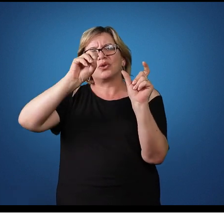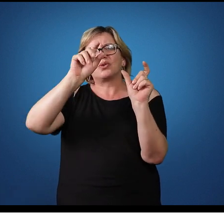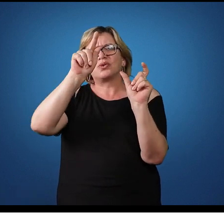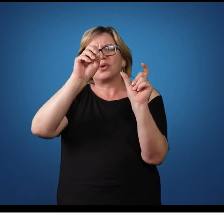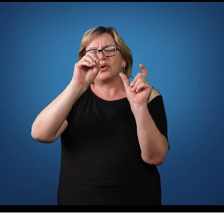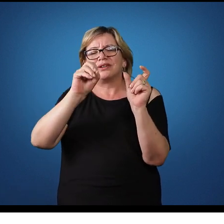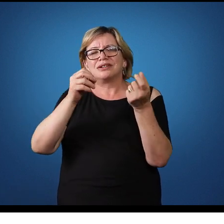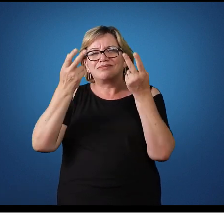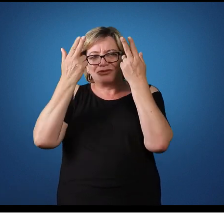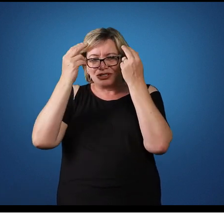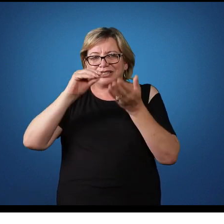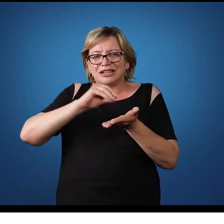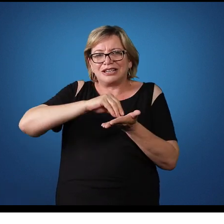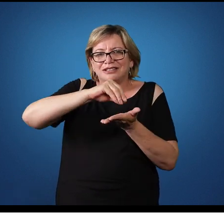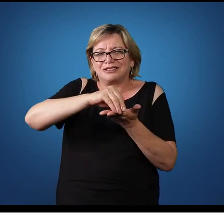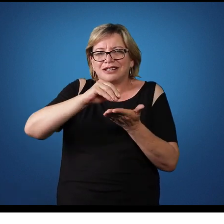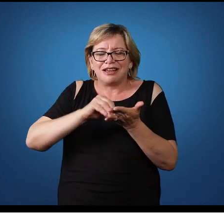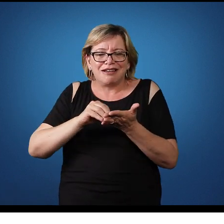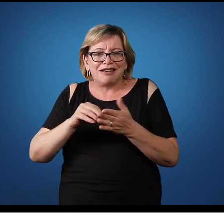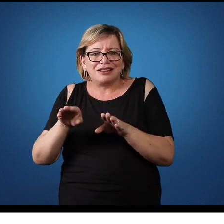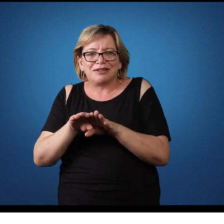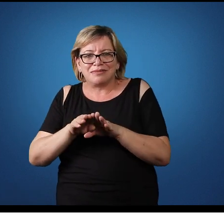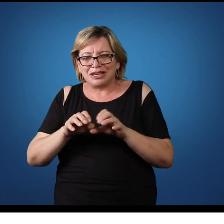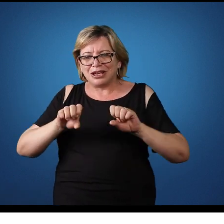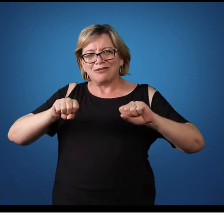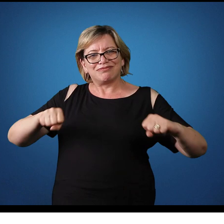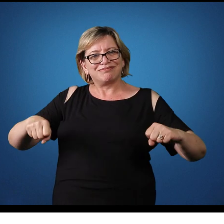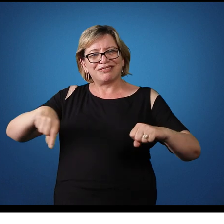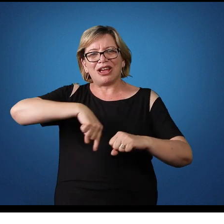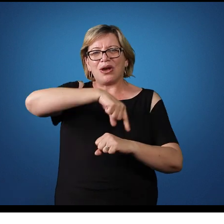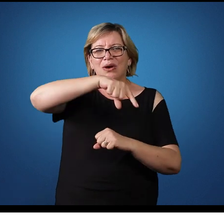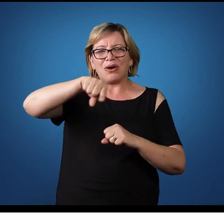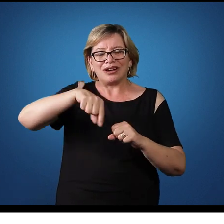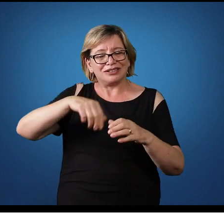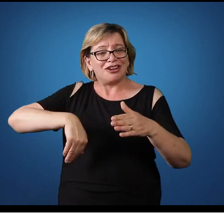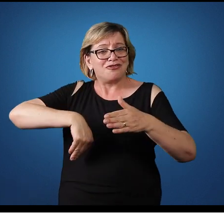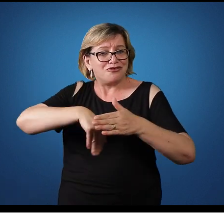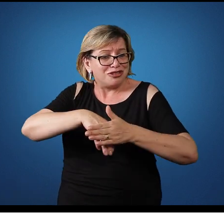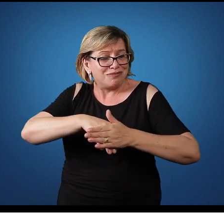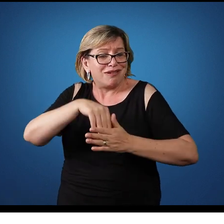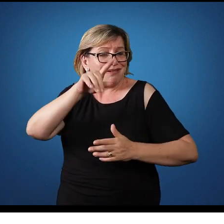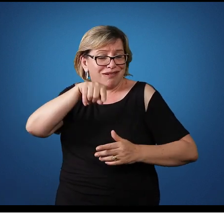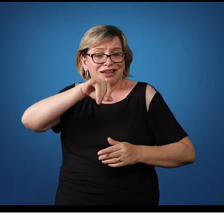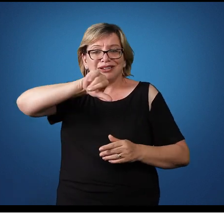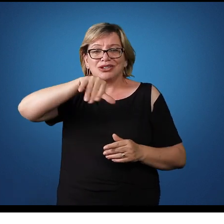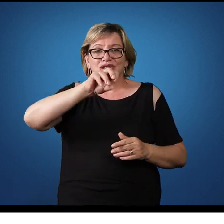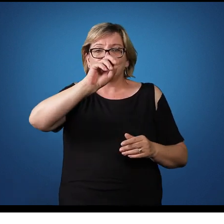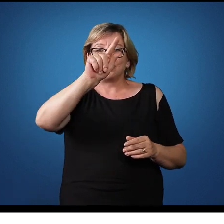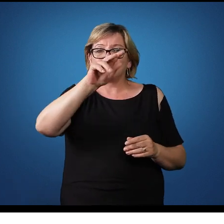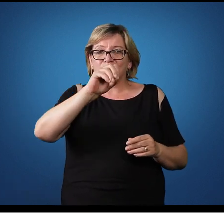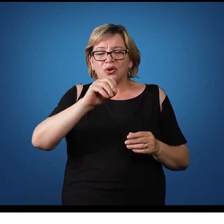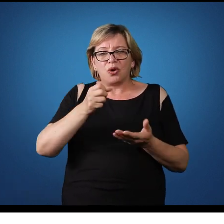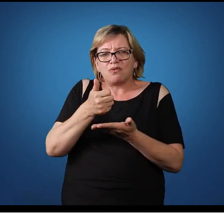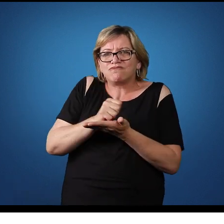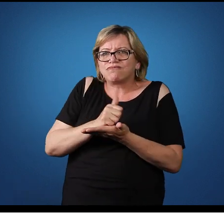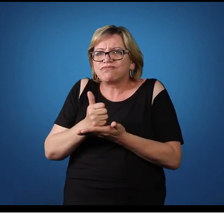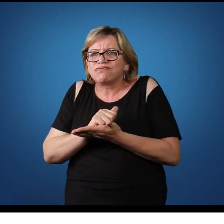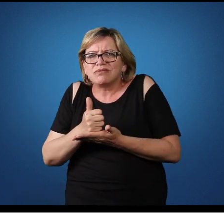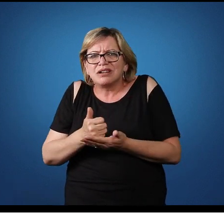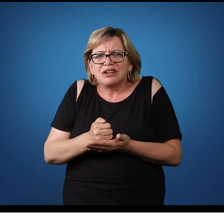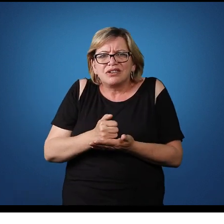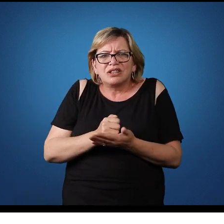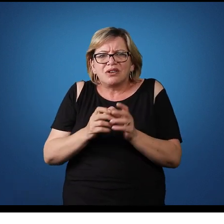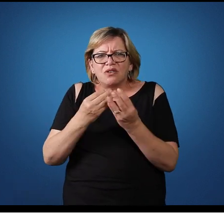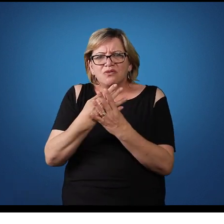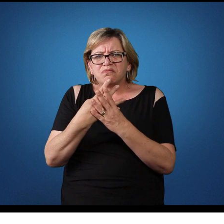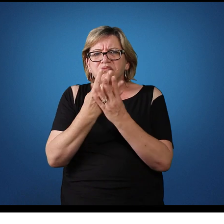jogo. Brincar de ciranda é um jogo. Jogar futebol é um jogo. Jogar videogame ou pôquer é